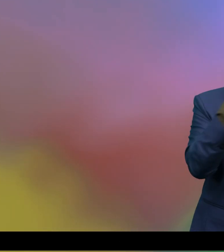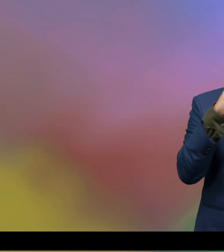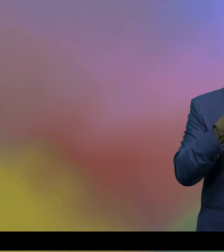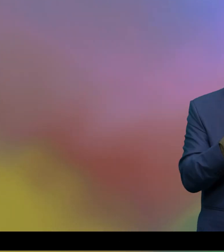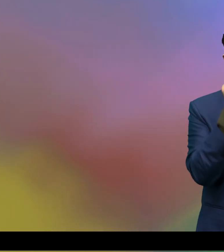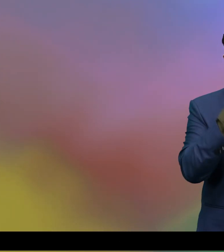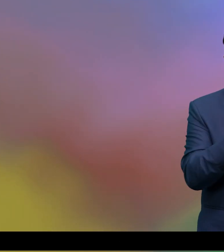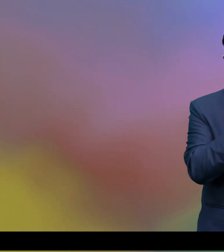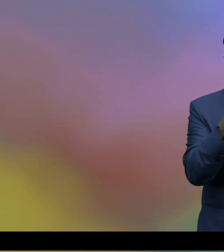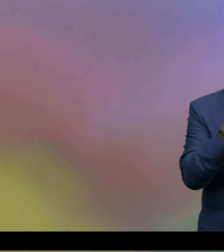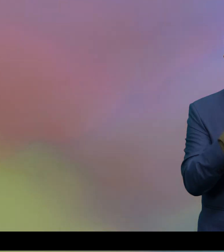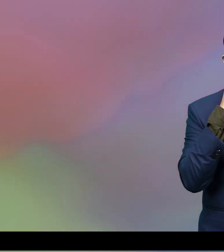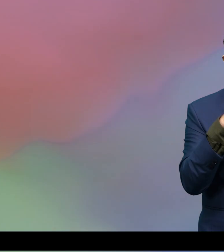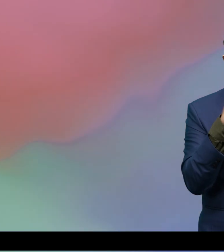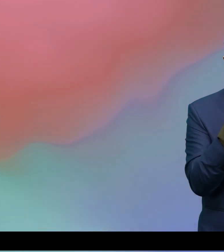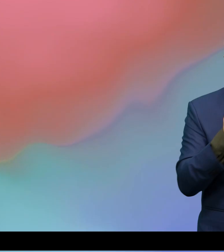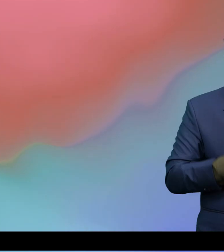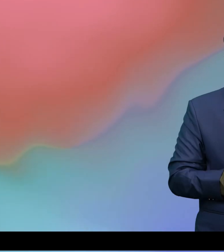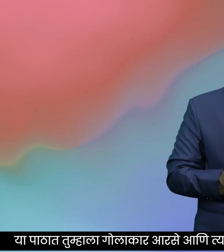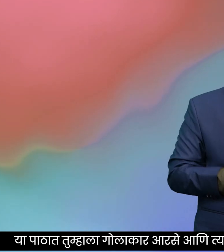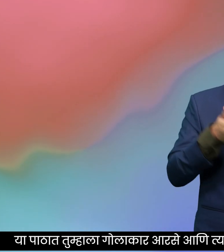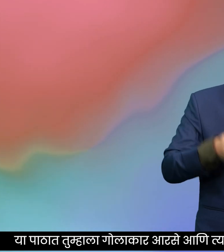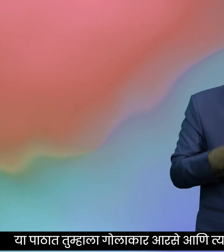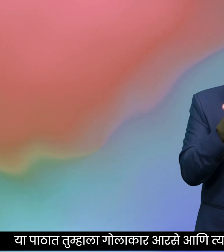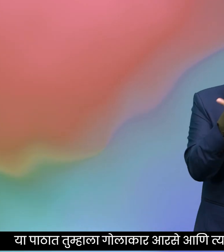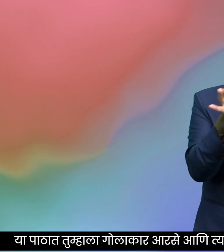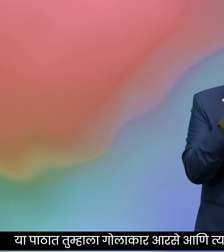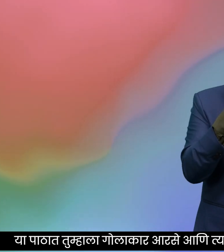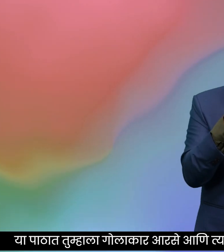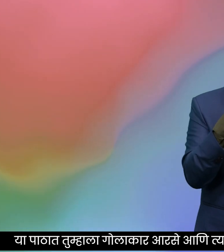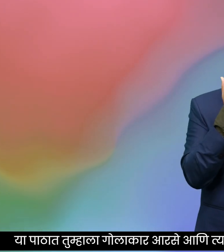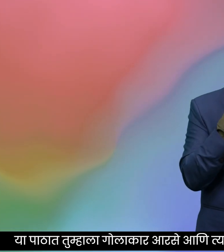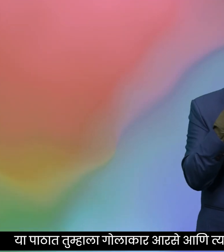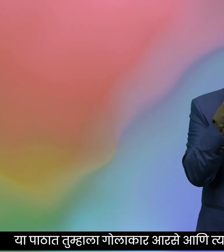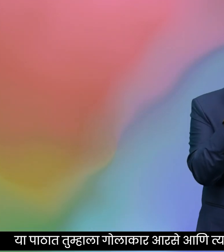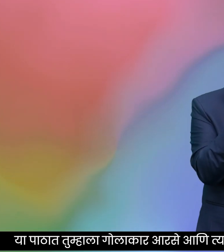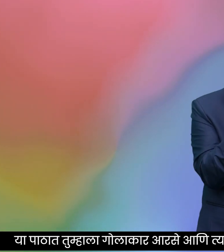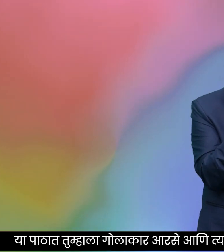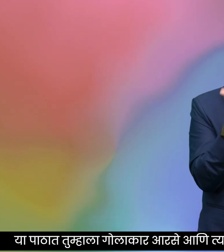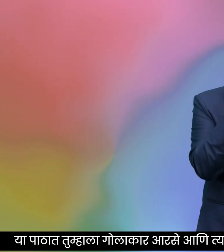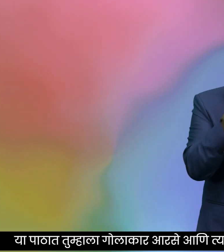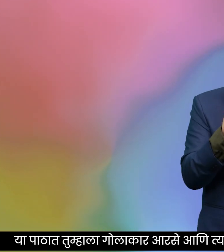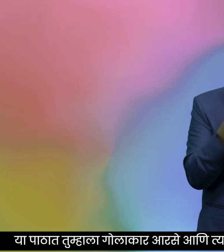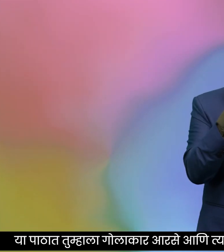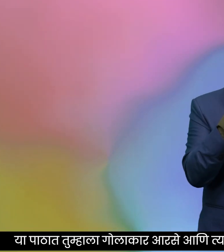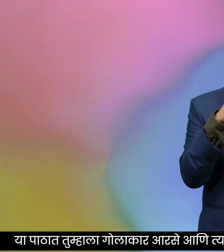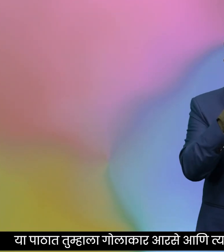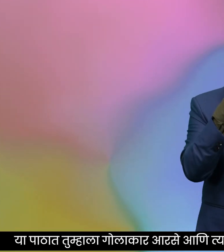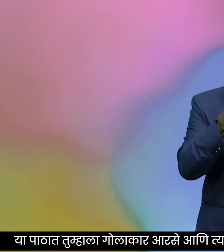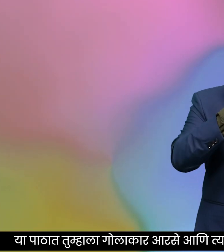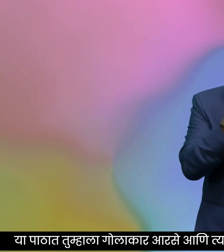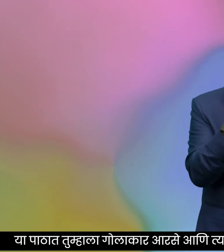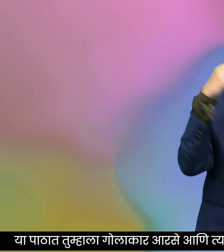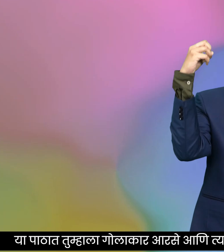हॅलो, आय एम सुष्मिता. या पाठात तुम्हाला गोलाकार आरसे आणि त्यांचा प्रकाश परावर्तन कसा होतो हे